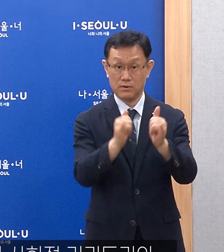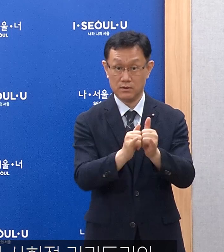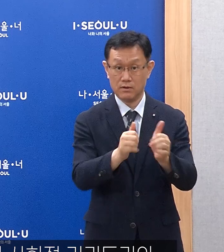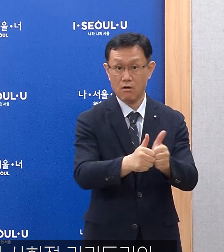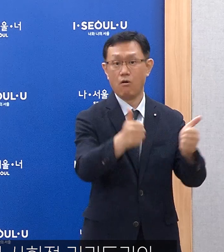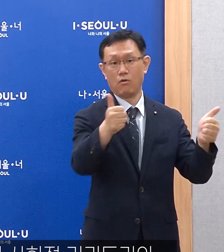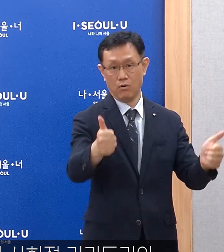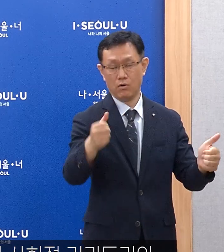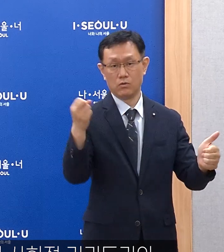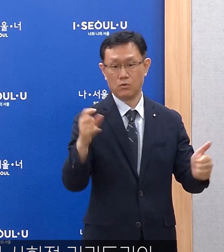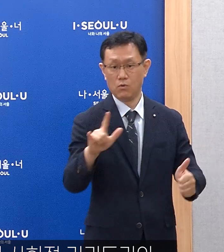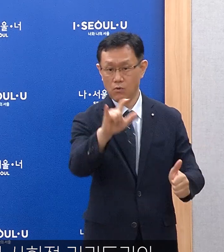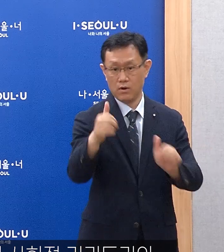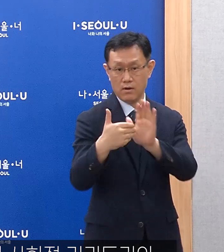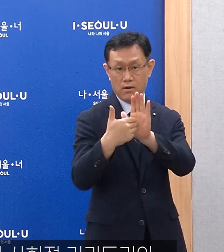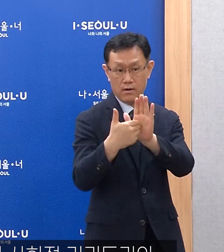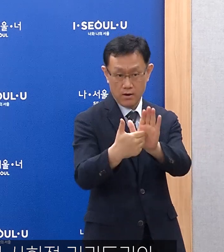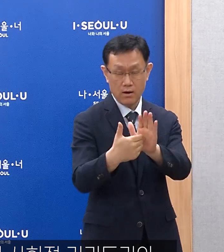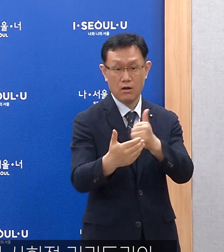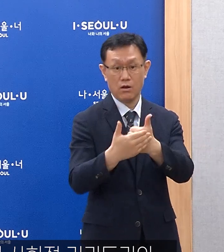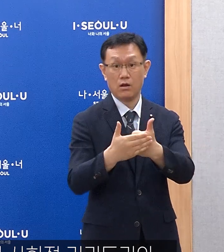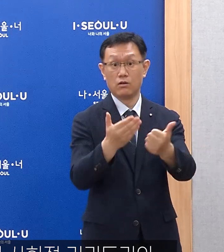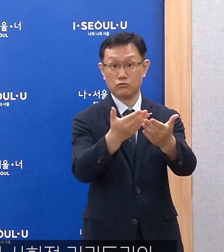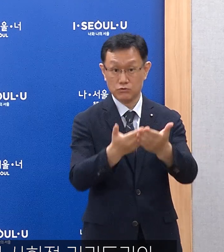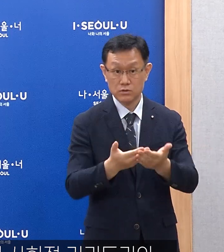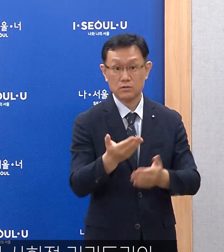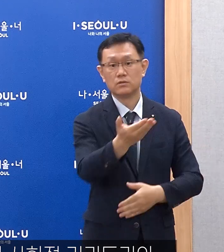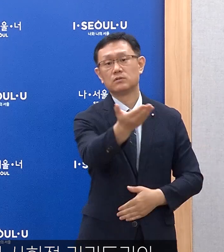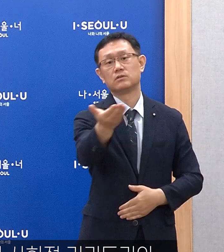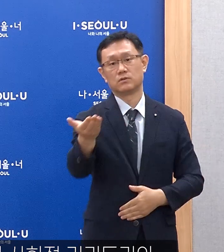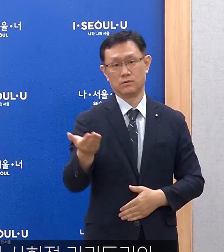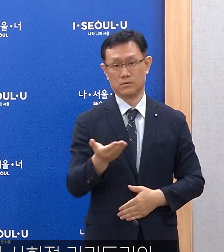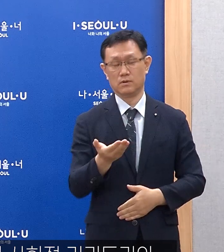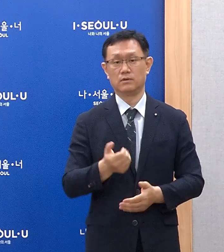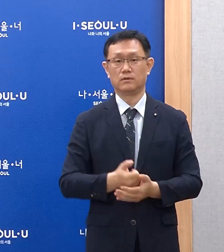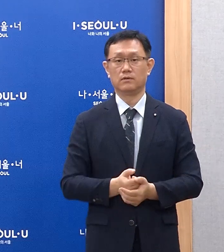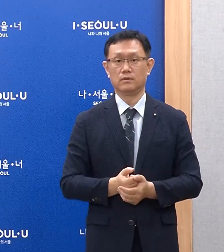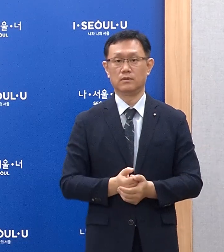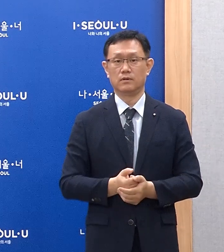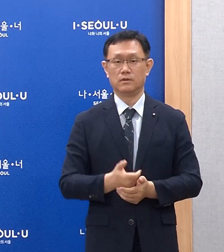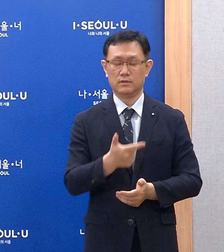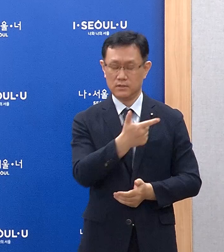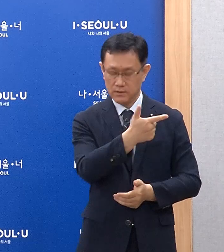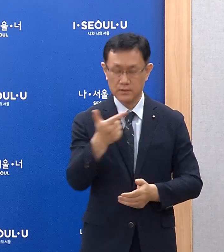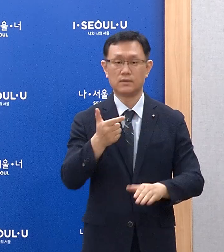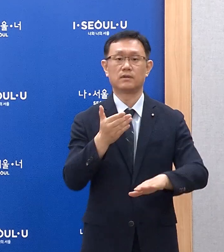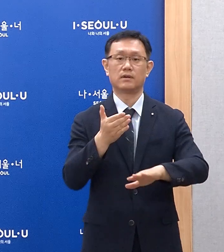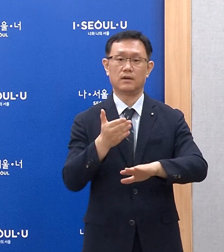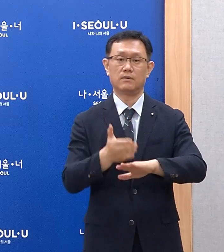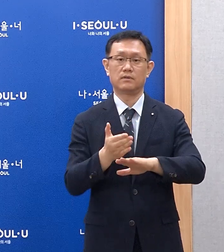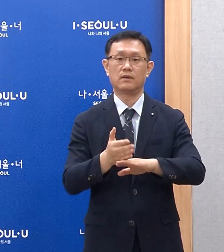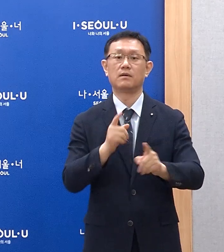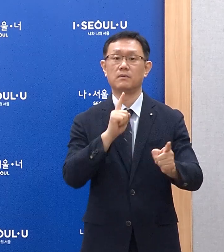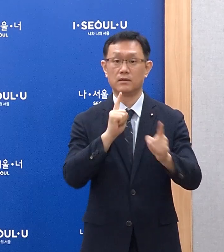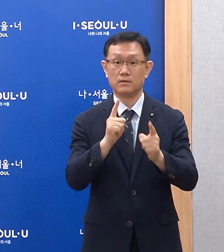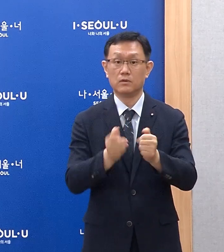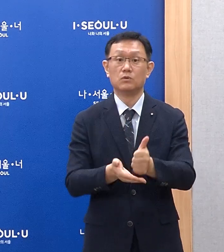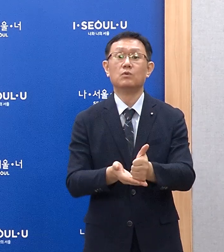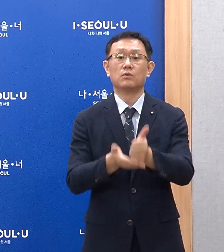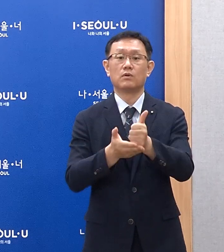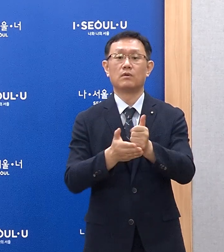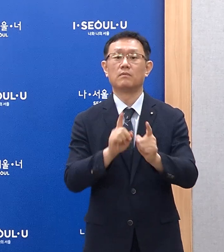거리두기와 방역조치에 협조해주고 계신 위대한 서울시민 여러분께 진심으로 감사와 존경의